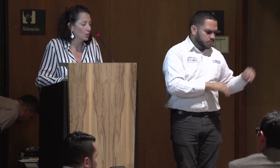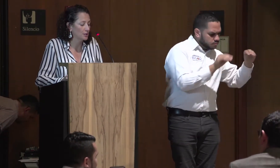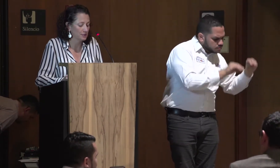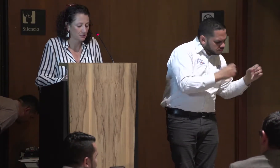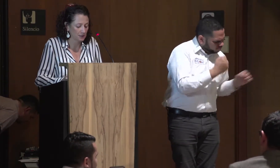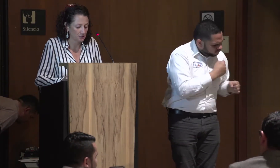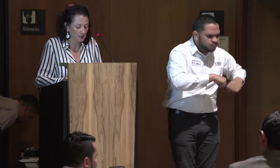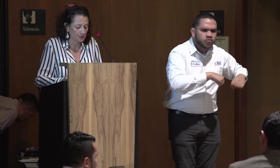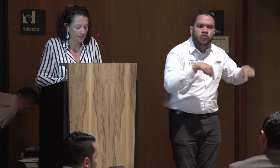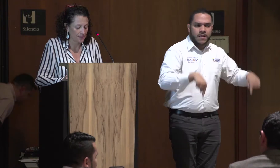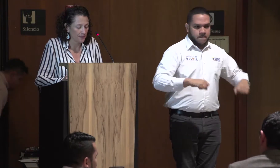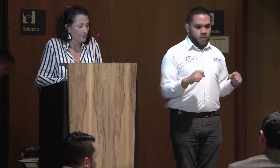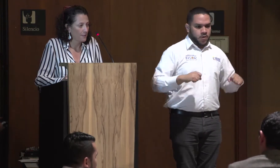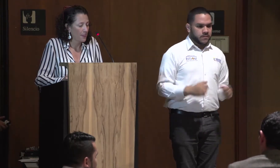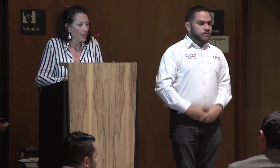la ciudad de Bogotá.